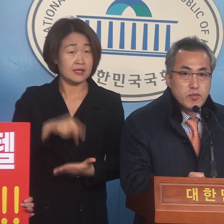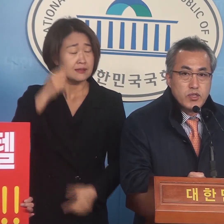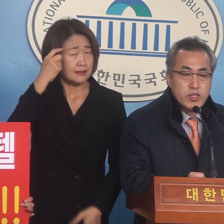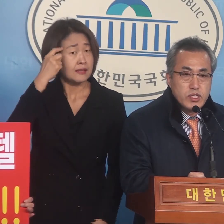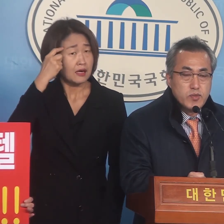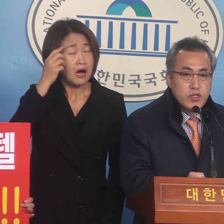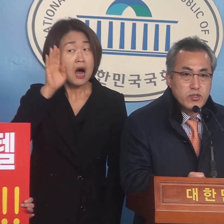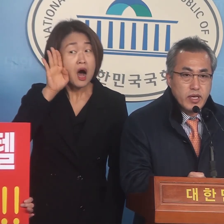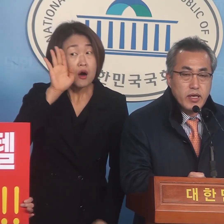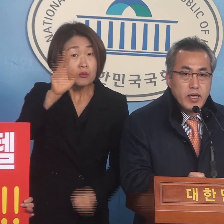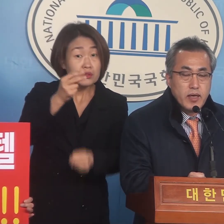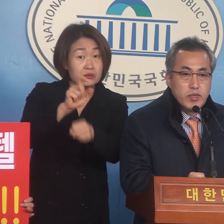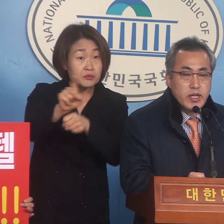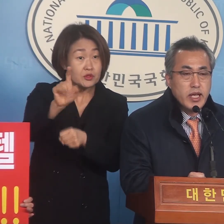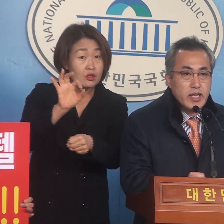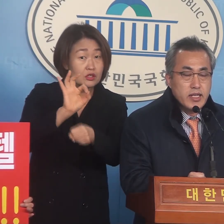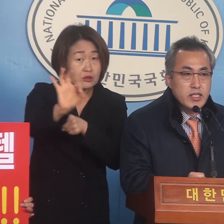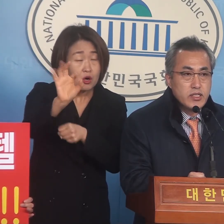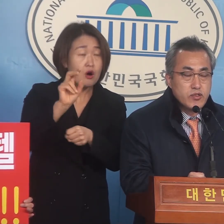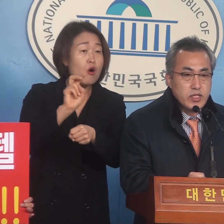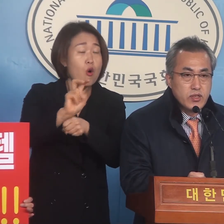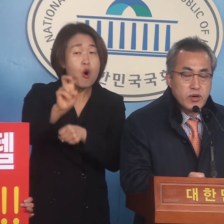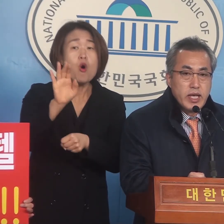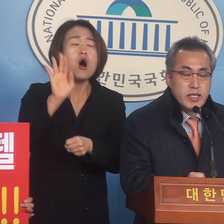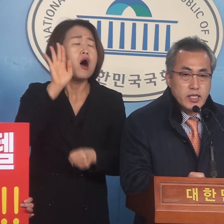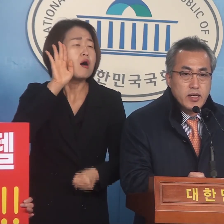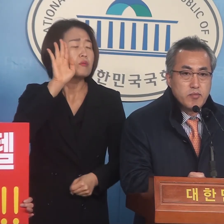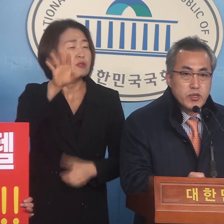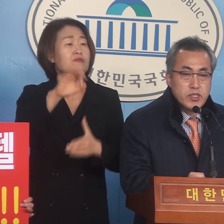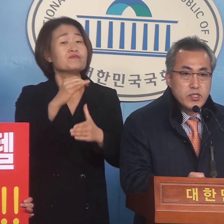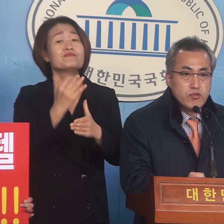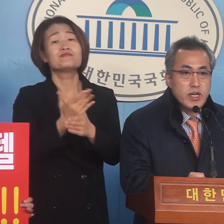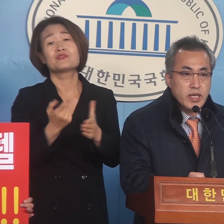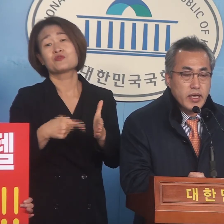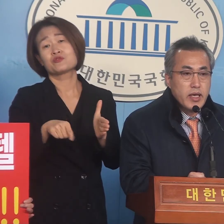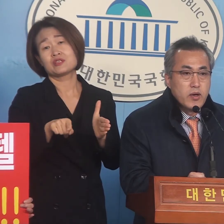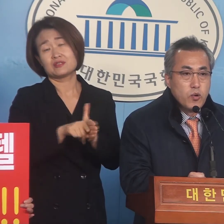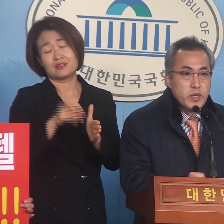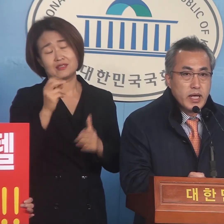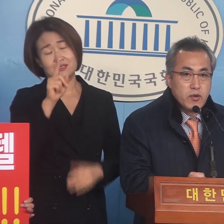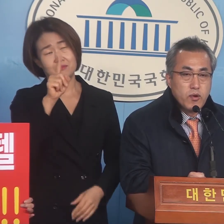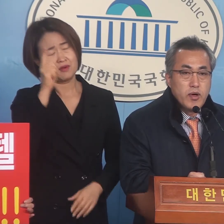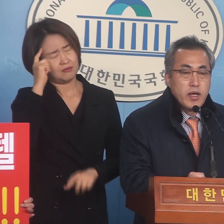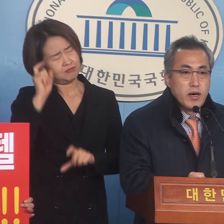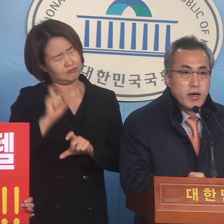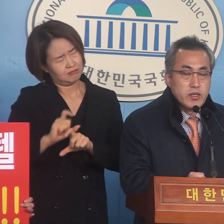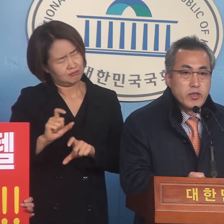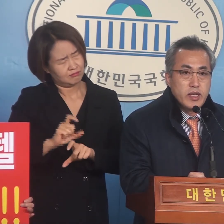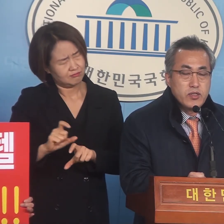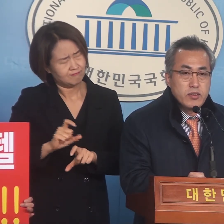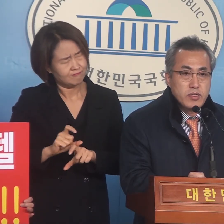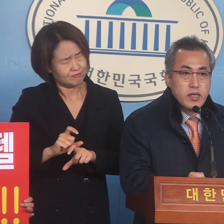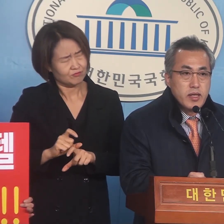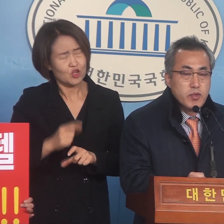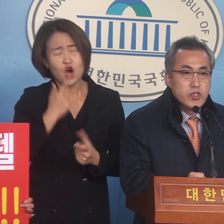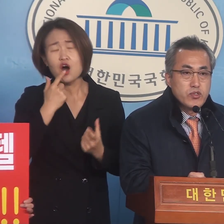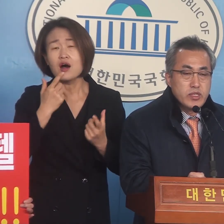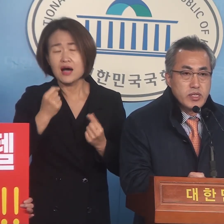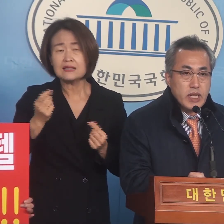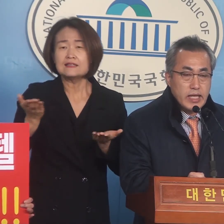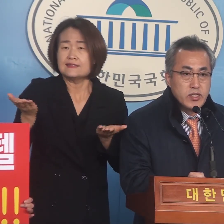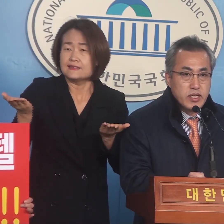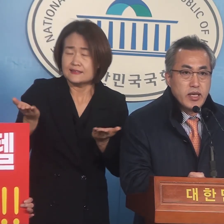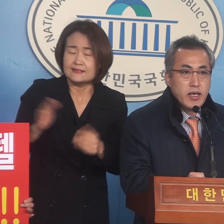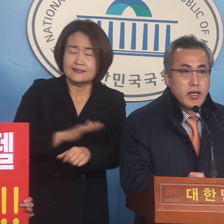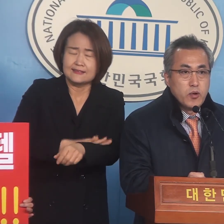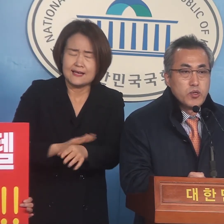향후에 10년 뒤, 20년 뒤에 미래의 안양시를 위해서 다시 한번 진중하게 고민하고 그런 행정들을